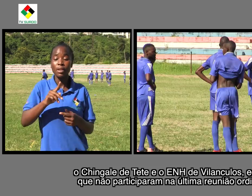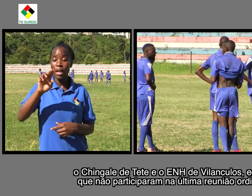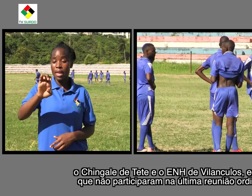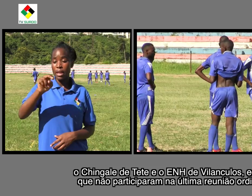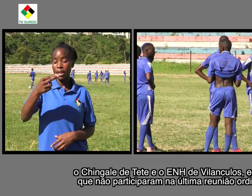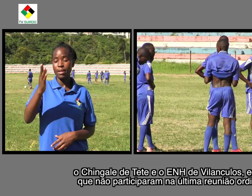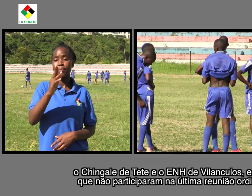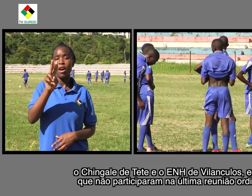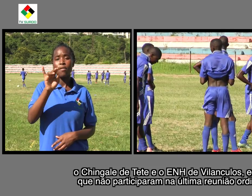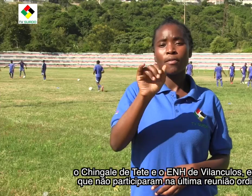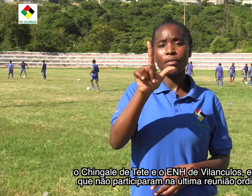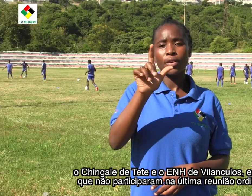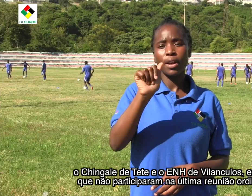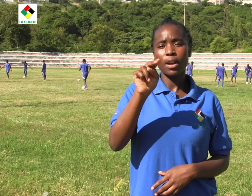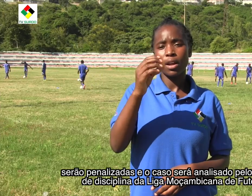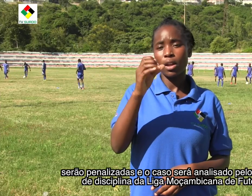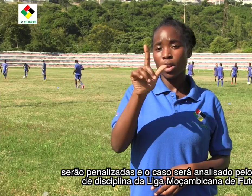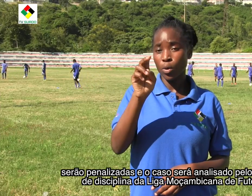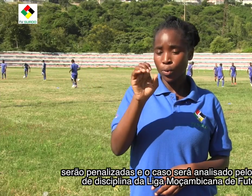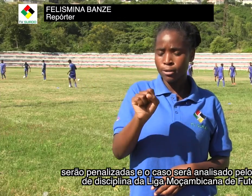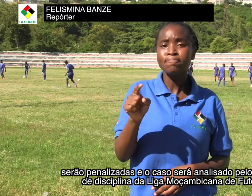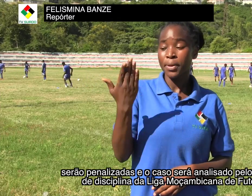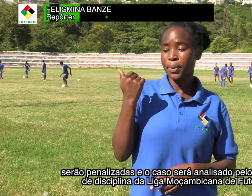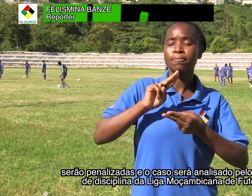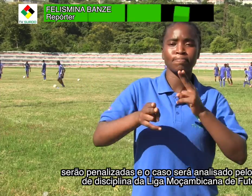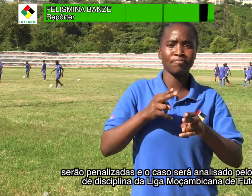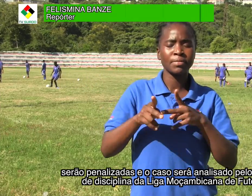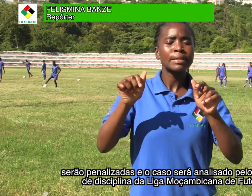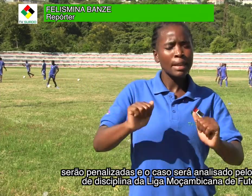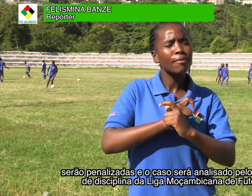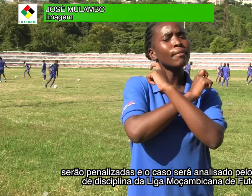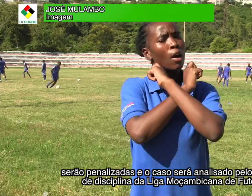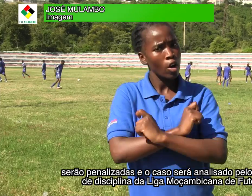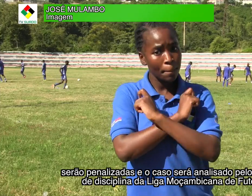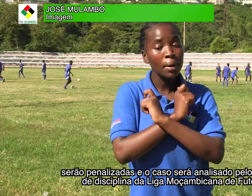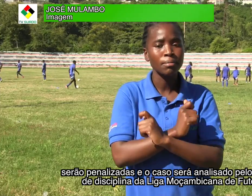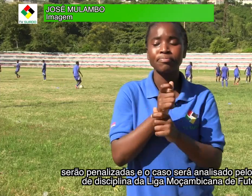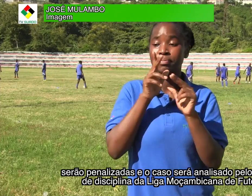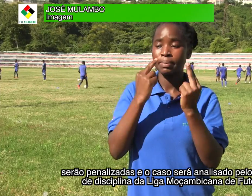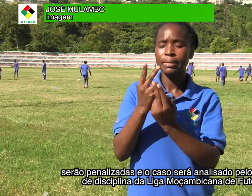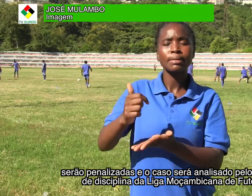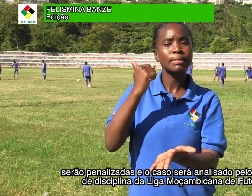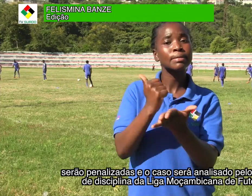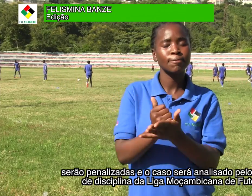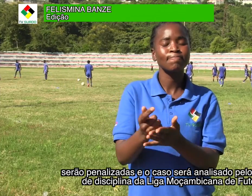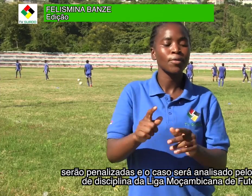participaram na última reunião ordinária, serão penalizadas. E o caso será analisado pelo Conselho de Disciplina da Liga